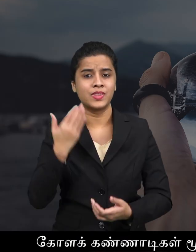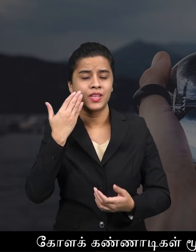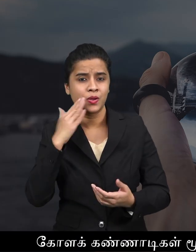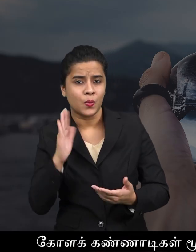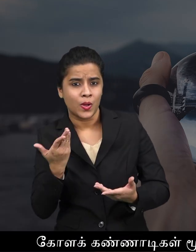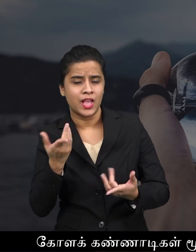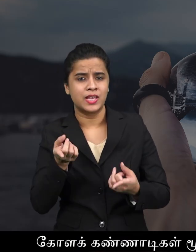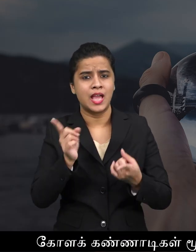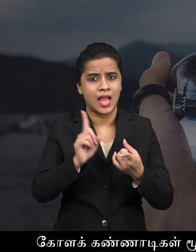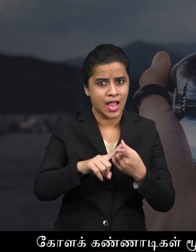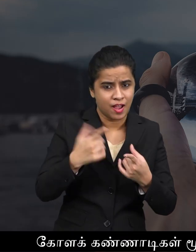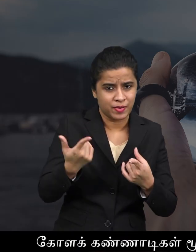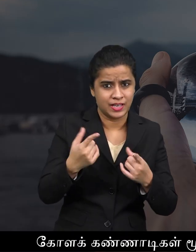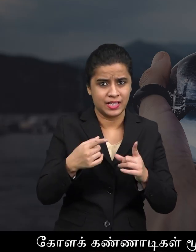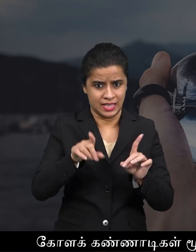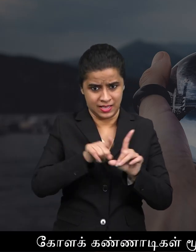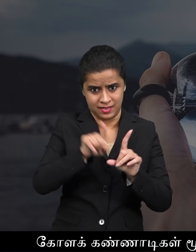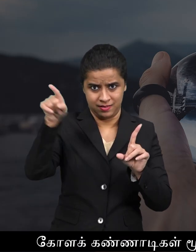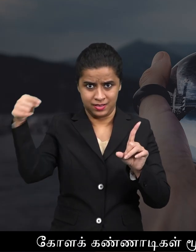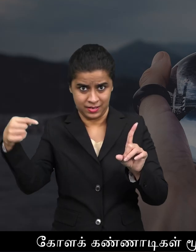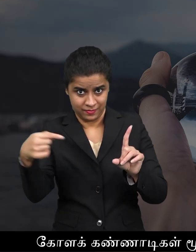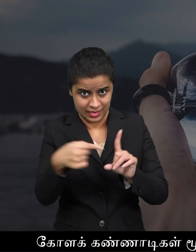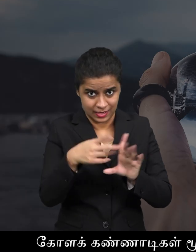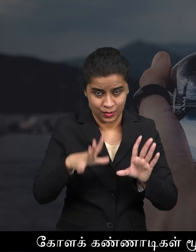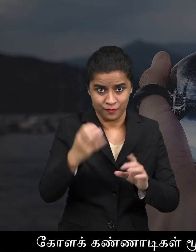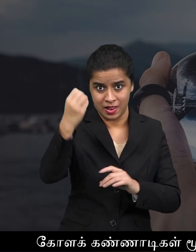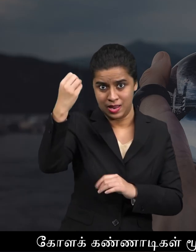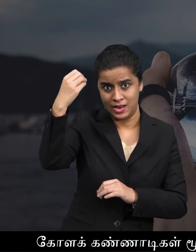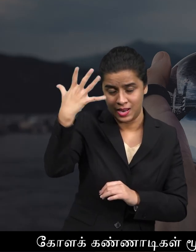கோள கண்ணாடிகள் மூலம் ஒளியின் பிரதிபலிப்பை கையாளும் போது